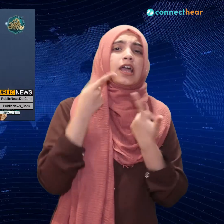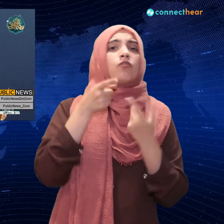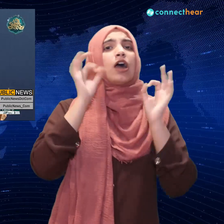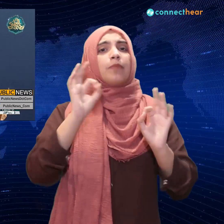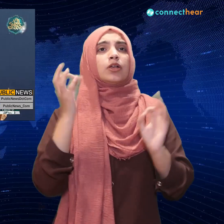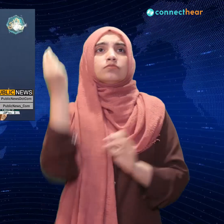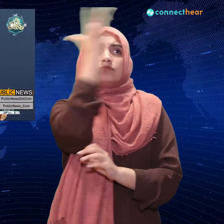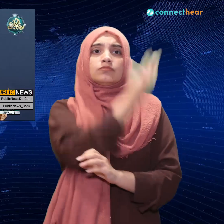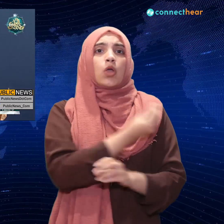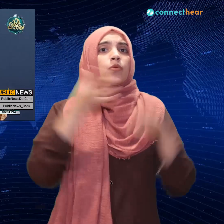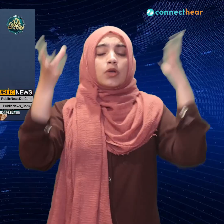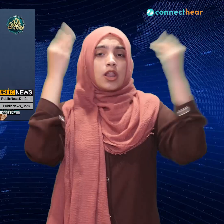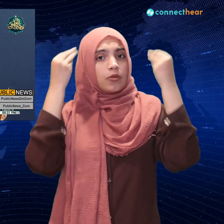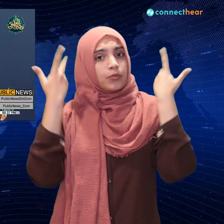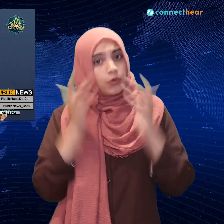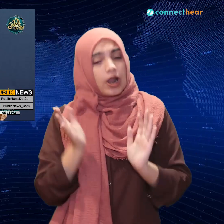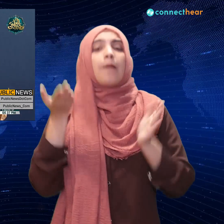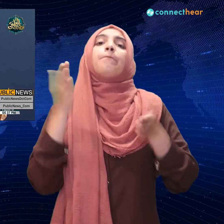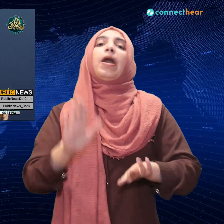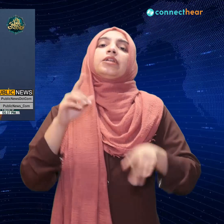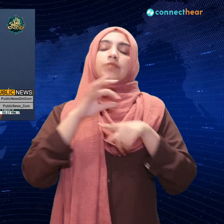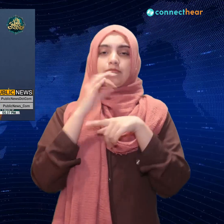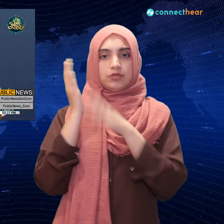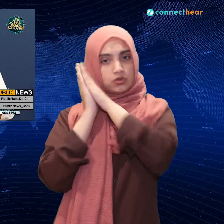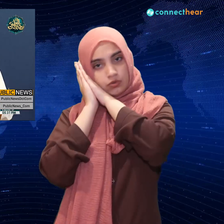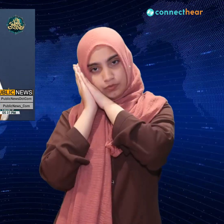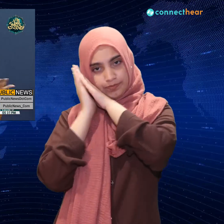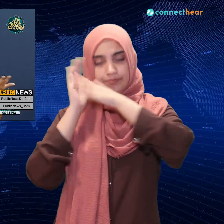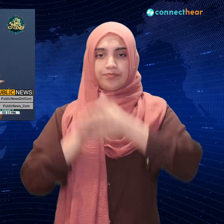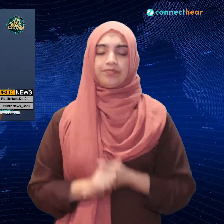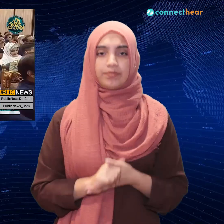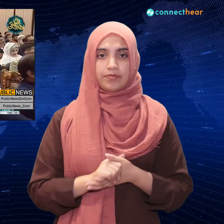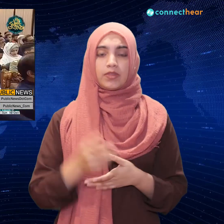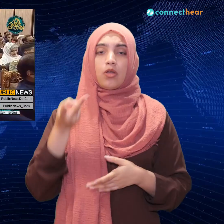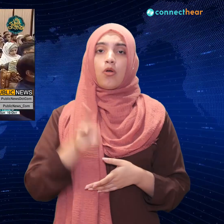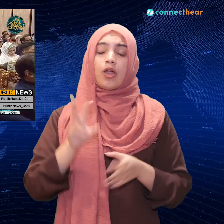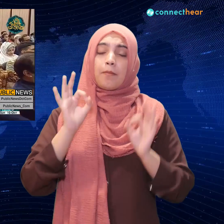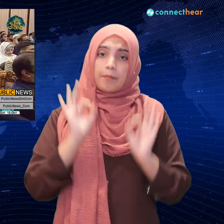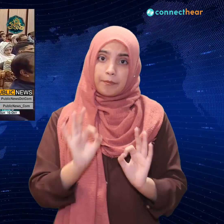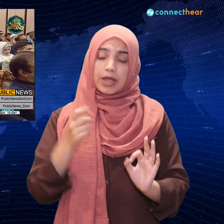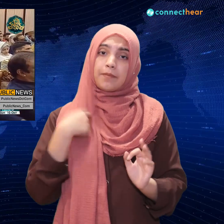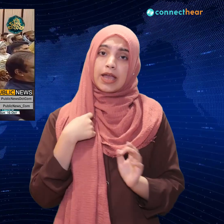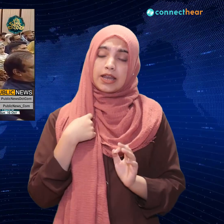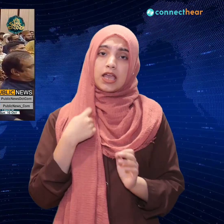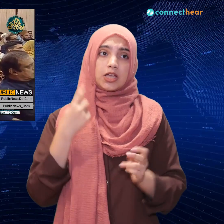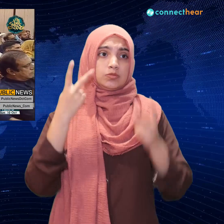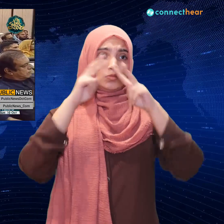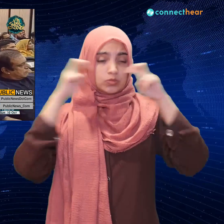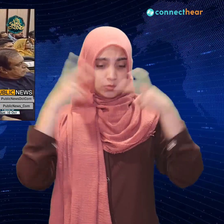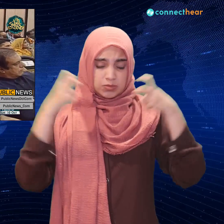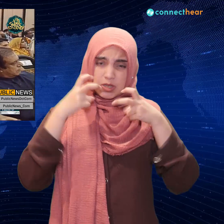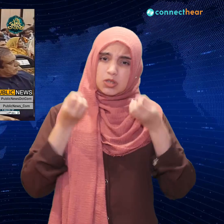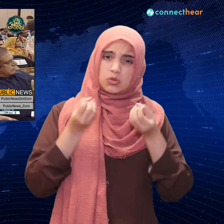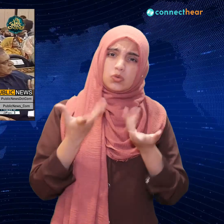اپنی زندگی کی کرٹیک کرتا تھا، ہمیشہ اپنا تجزیہ کرتا تھا۔ تو تو میں نے جب وہ دیکھا